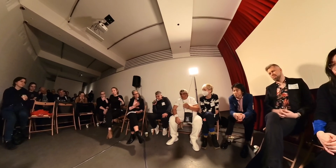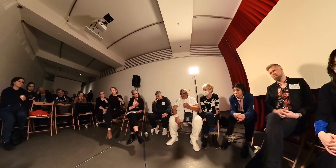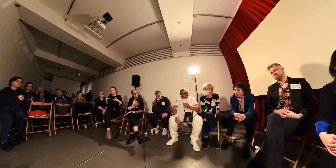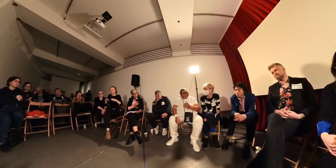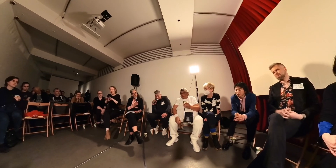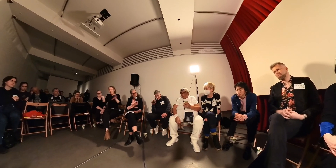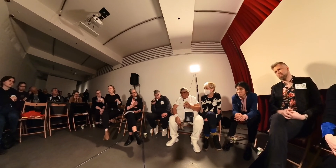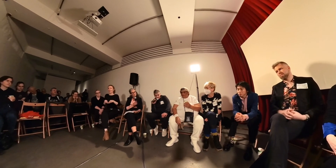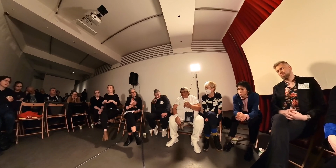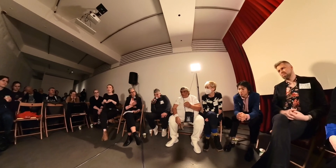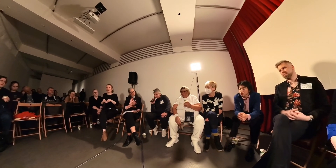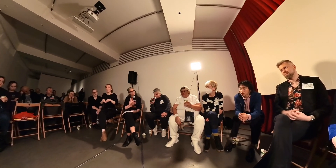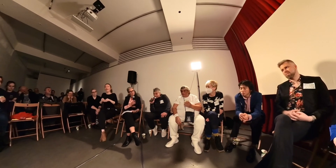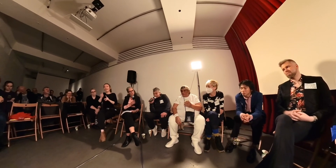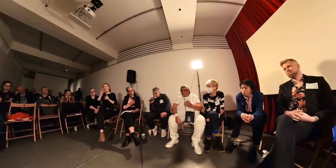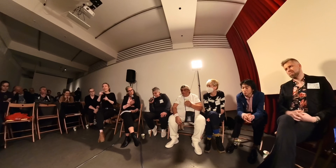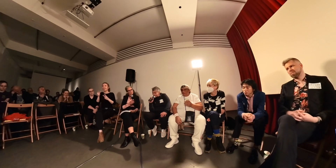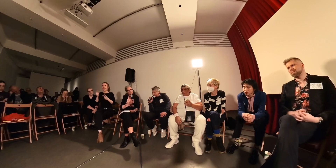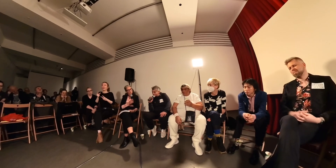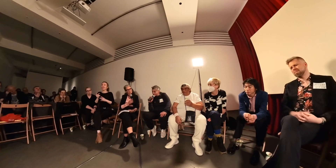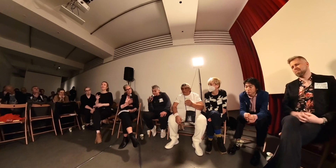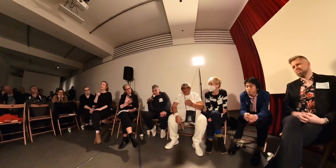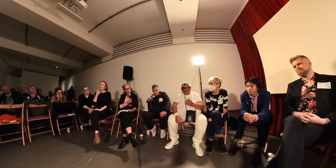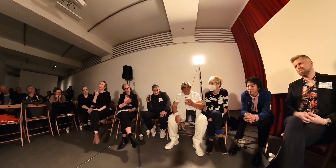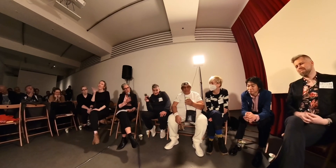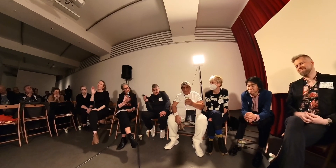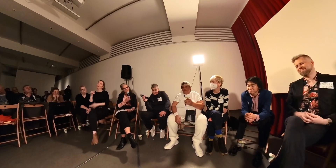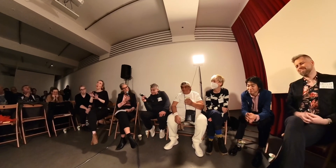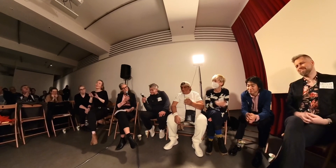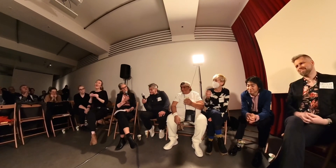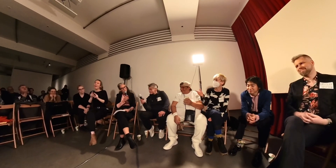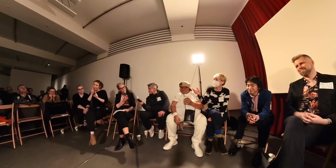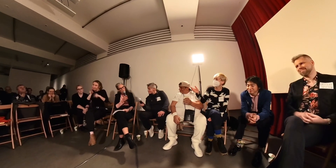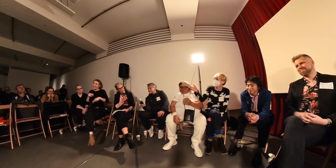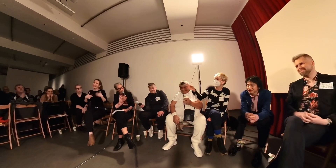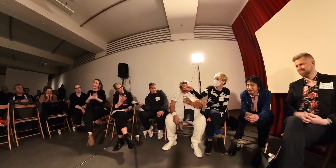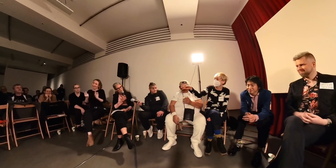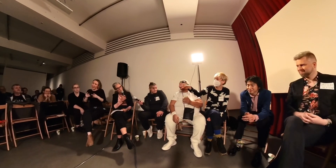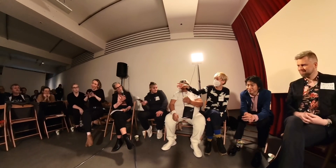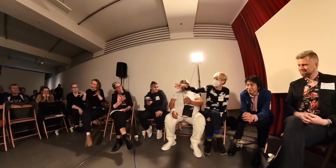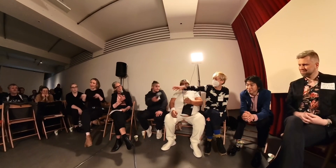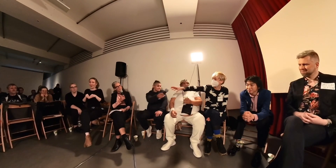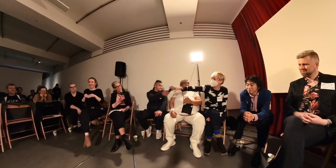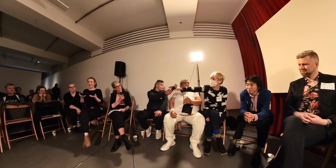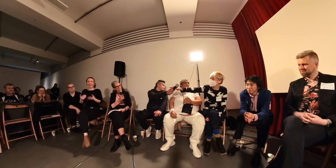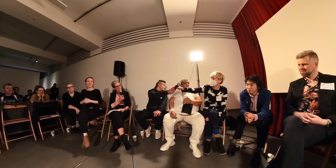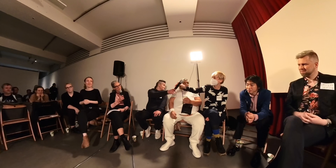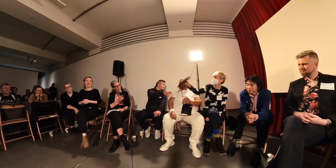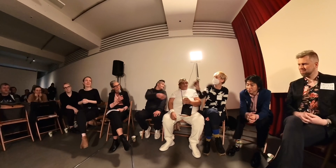velká rodina a vím, zní to jako kliše, ale to je realita. Tak moc děkuju. Já vám...